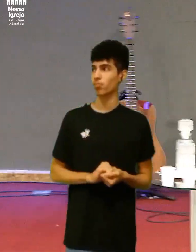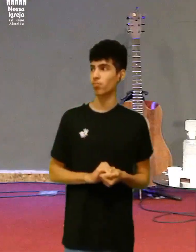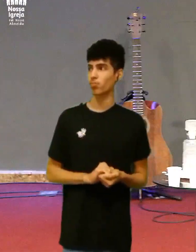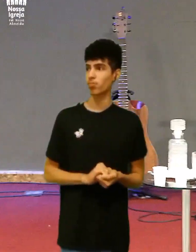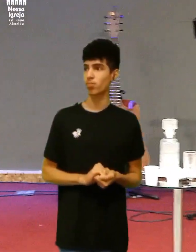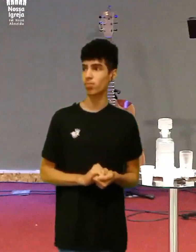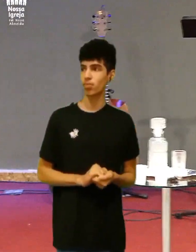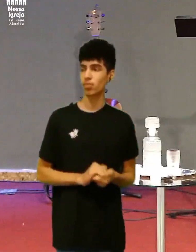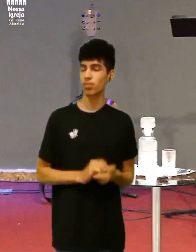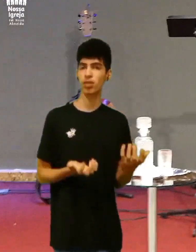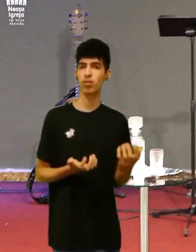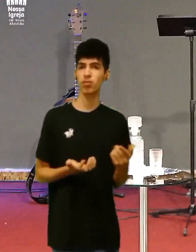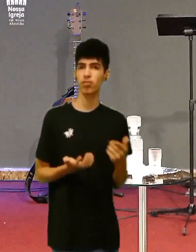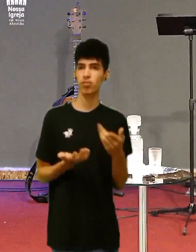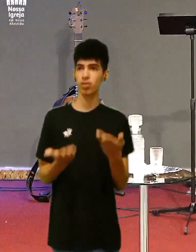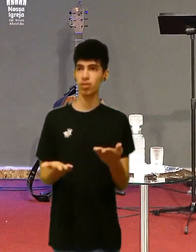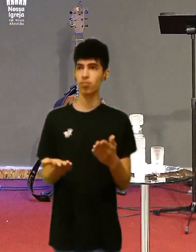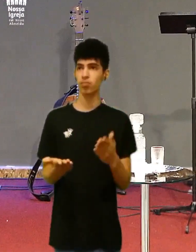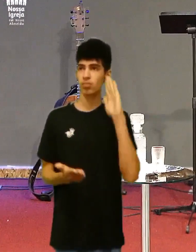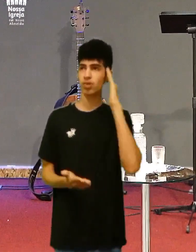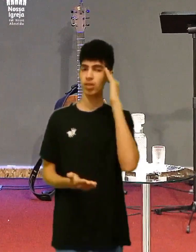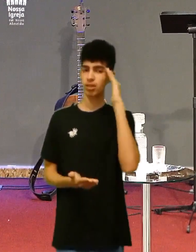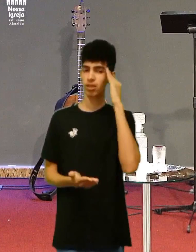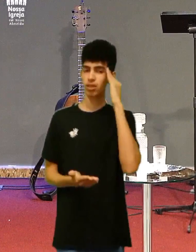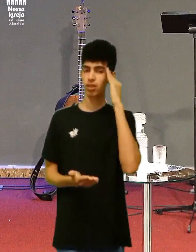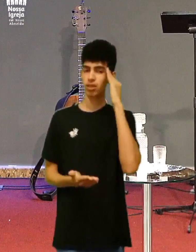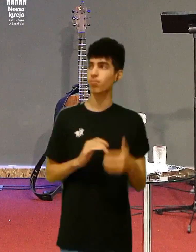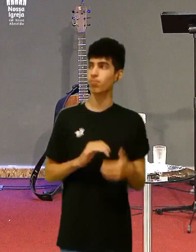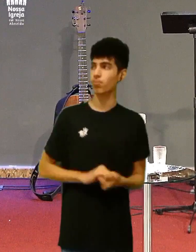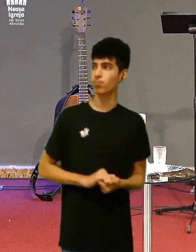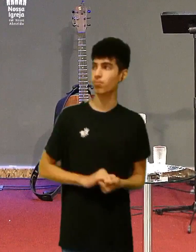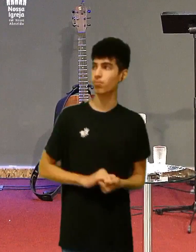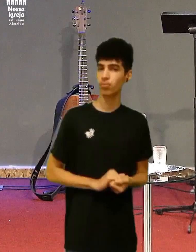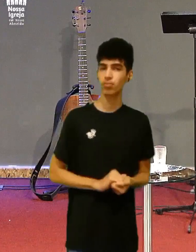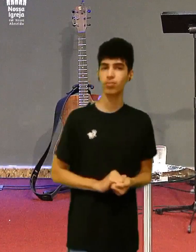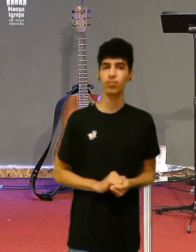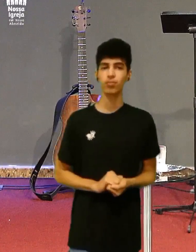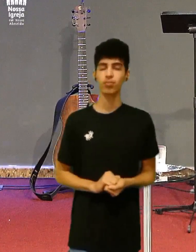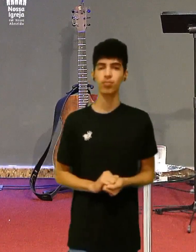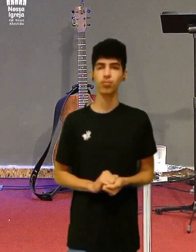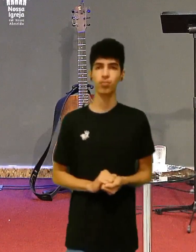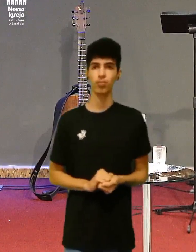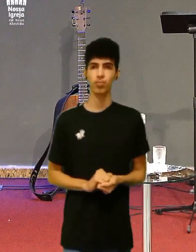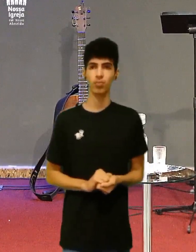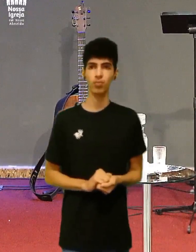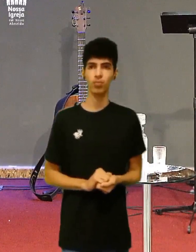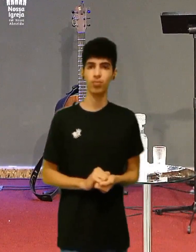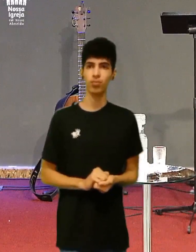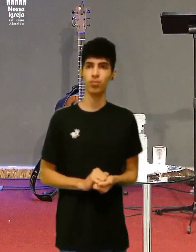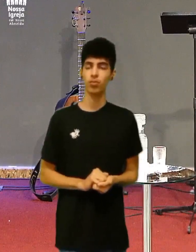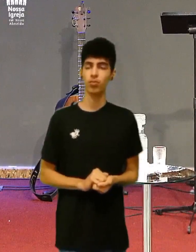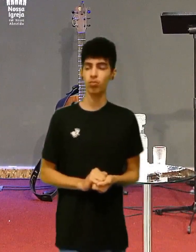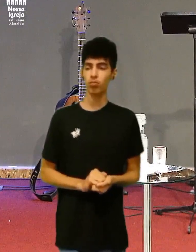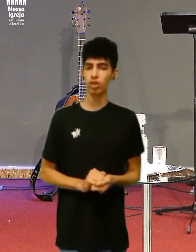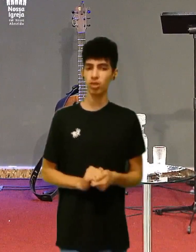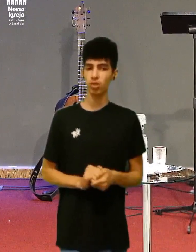fórmula, porque essa é a fórmula que nós temos hoje. Existe um povo que está morto.